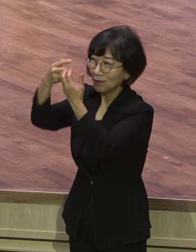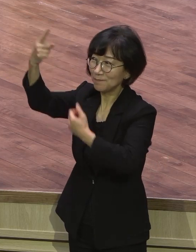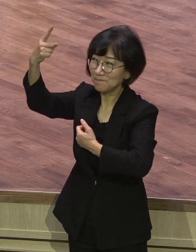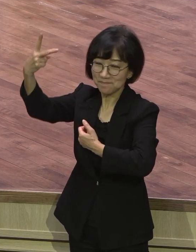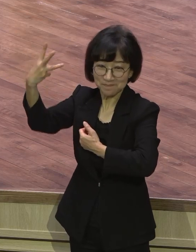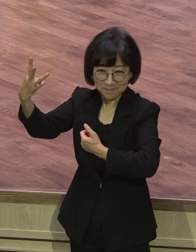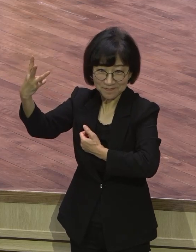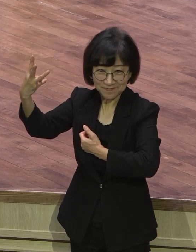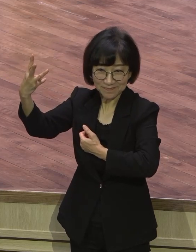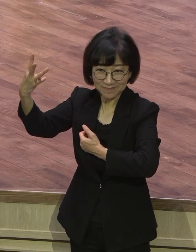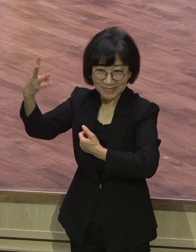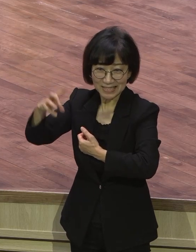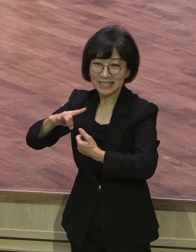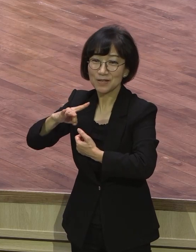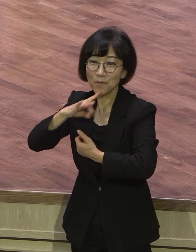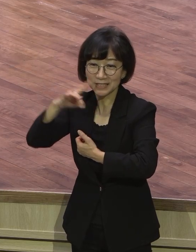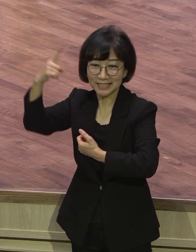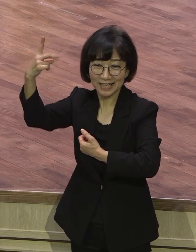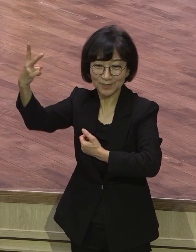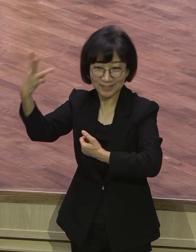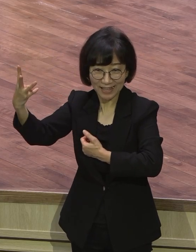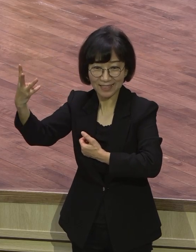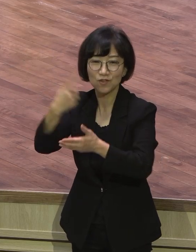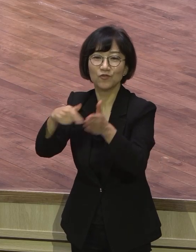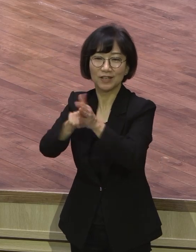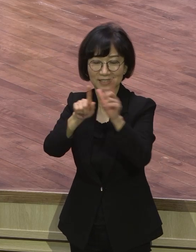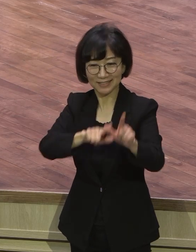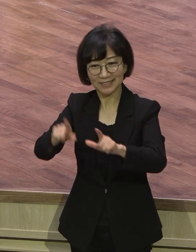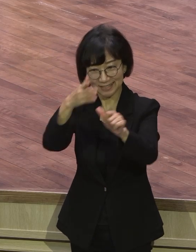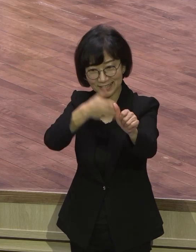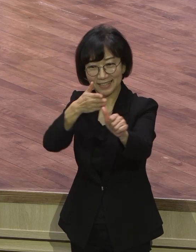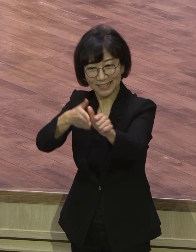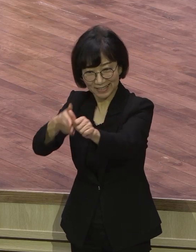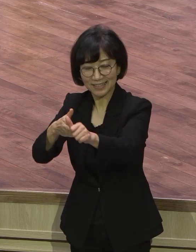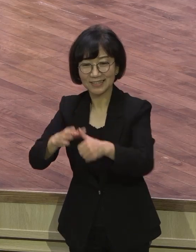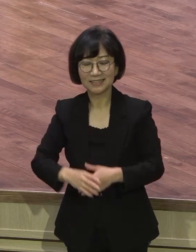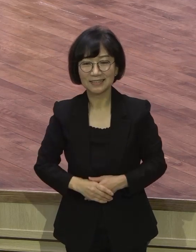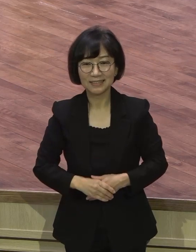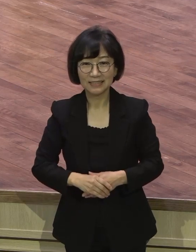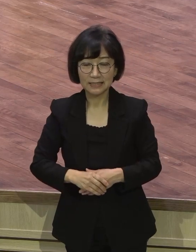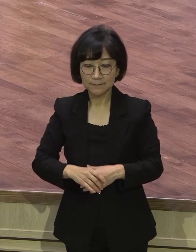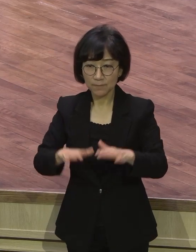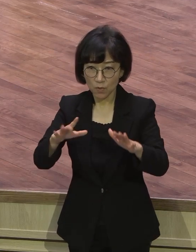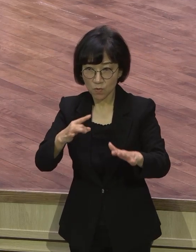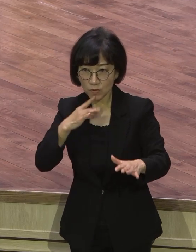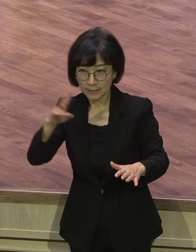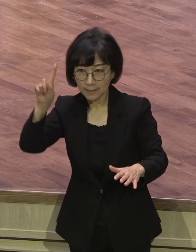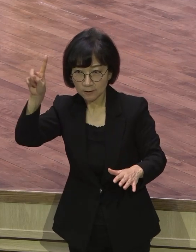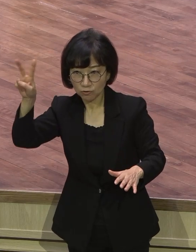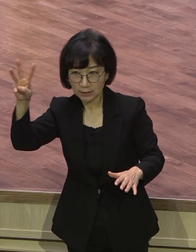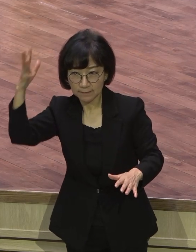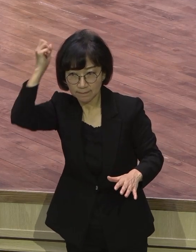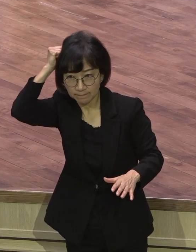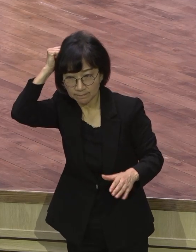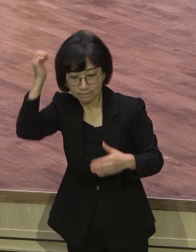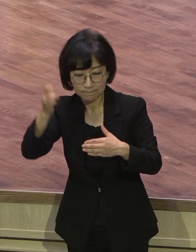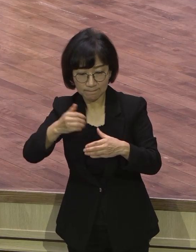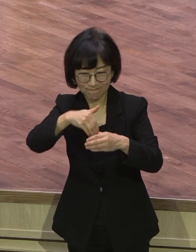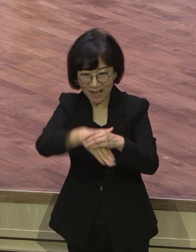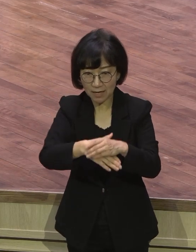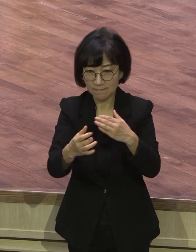삶 오직 이 삶 오직 이것이 각인뿌리체질화될 때 어떤 상황